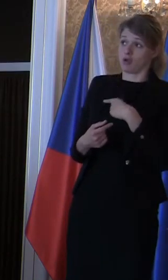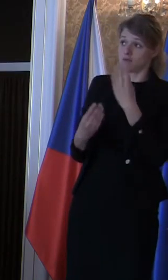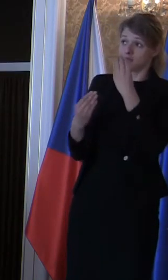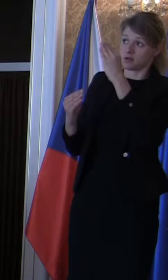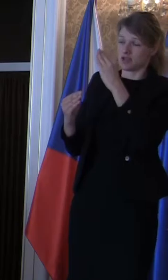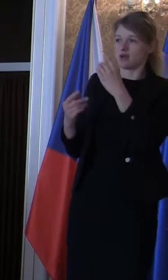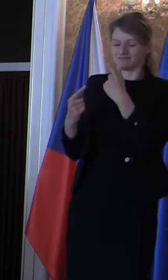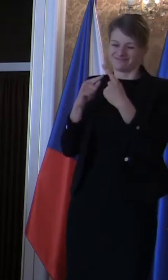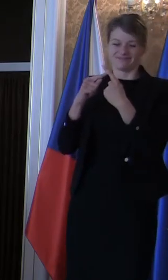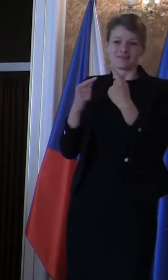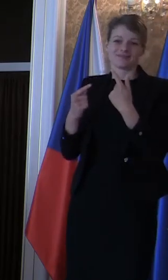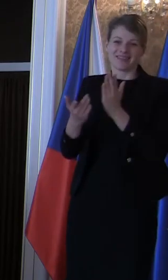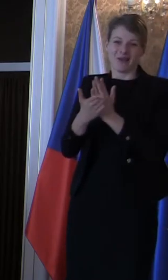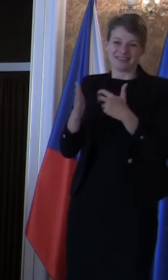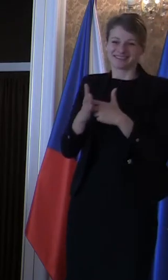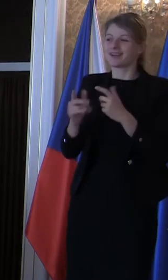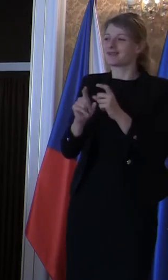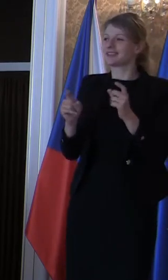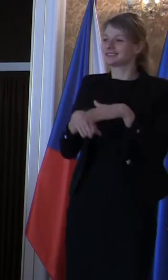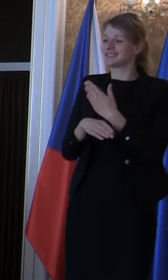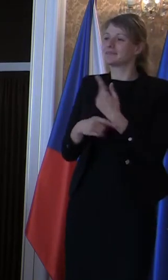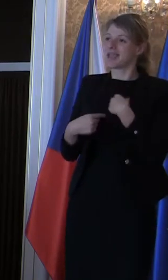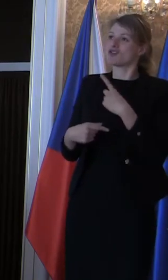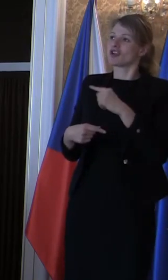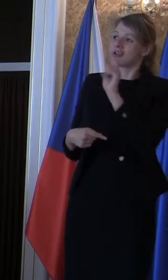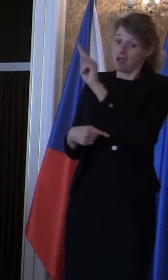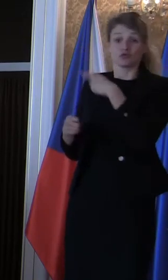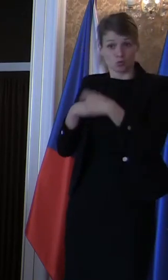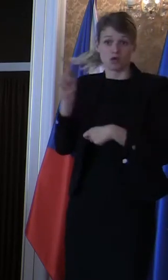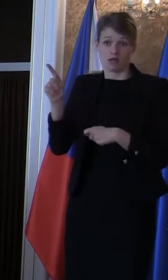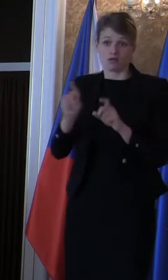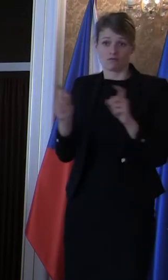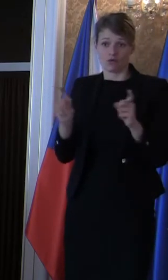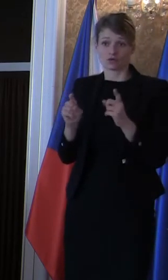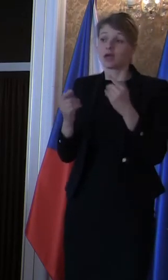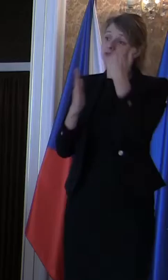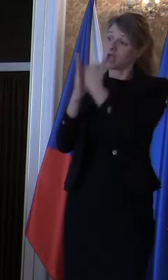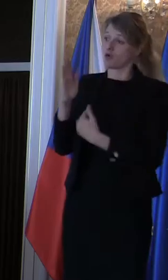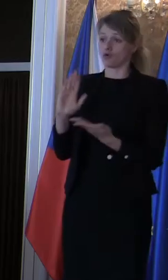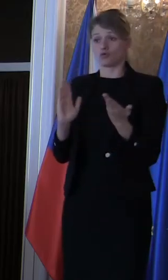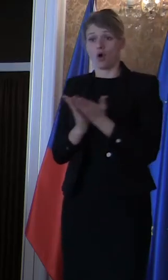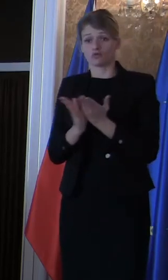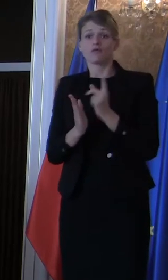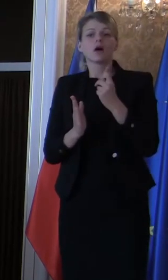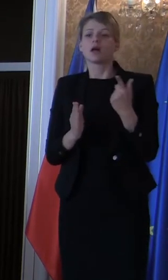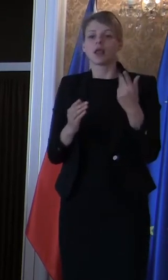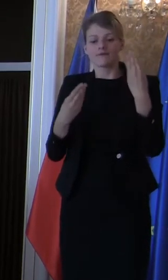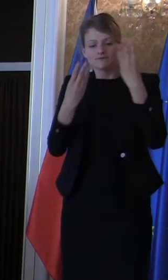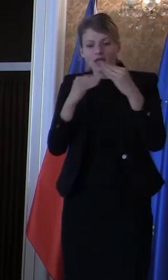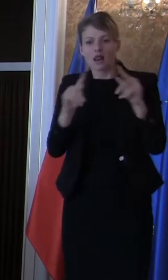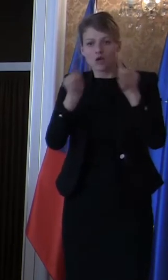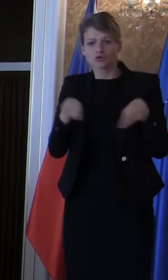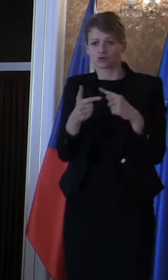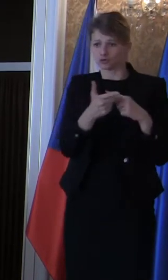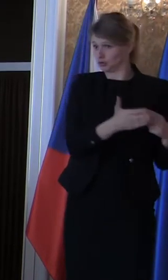je to pravý slovo, ale očekávání, bude to prostě oříšek tu vyhlášku nakrmit. Tak tolik moje úvodní. Děkuji. Když jsme u